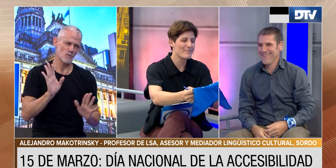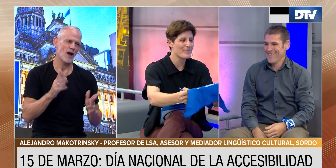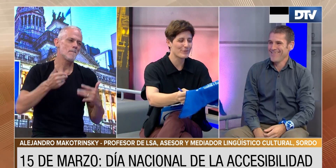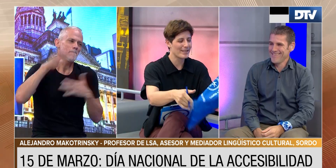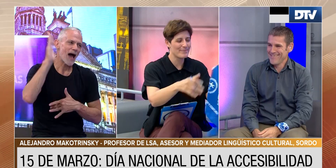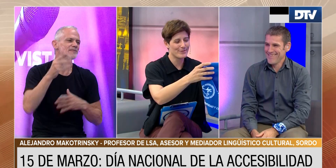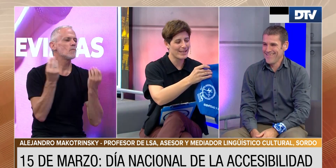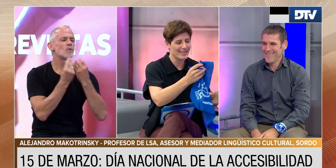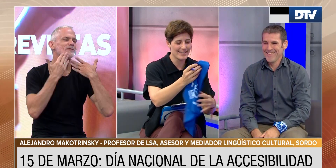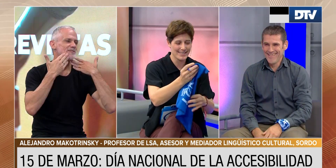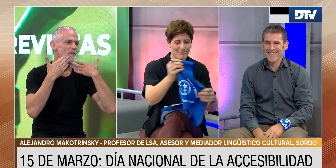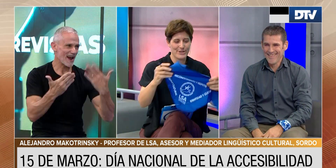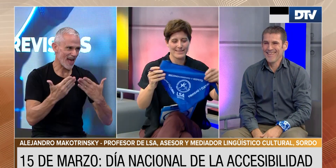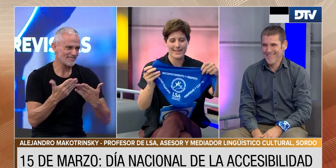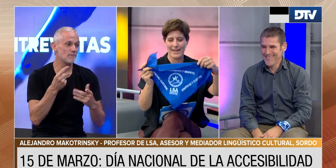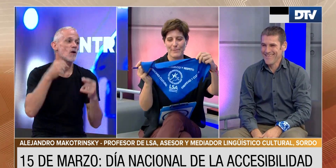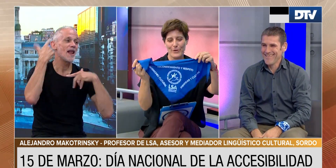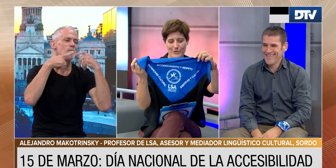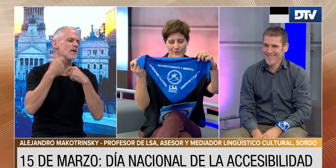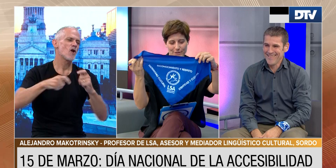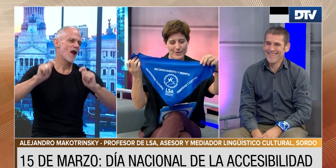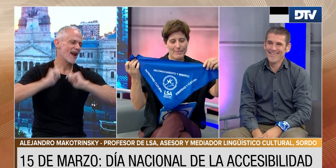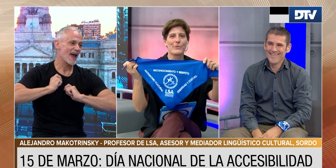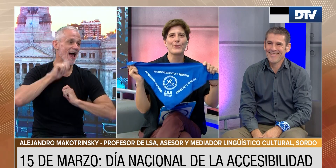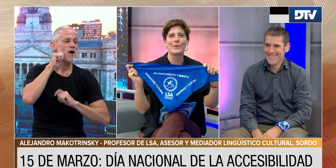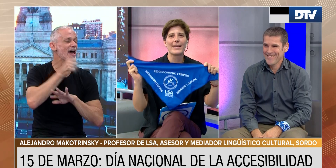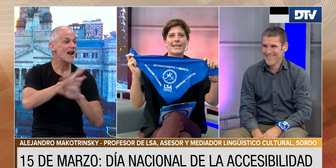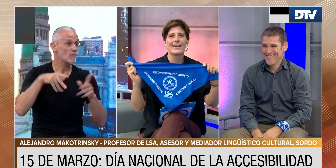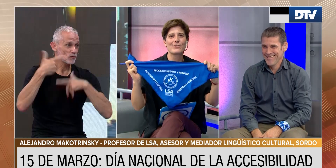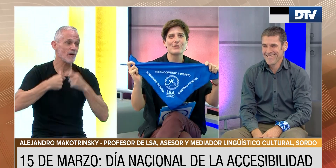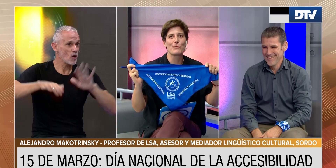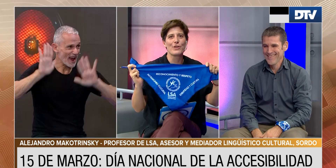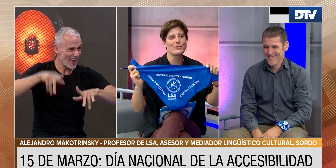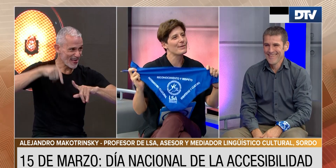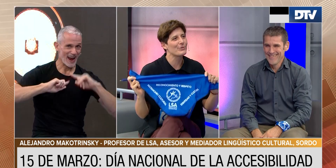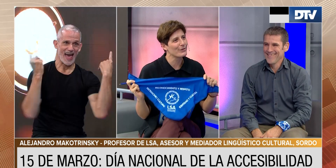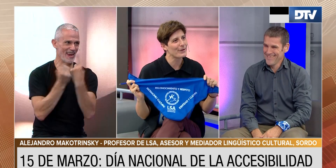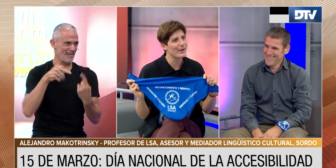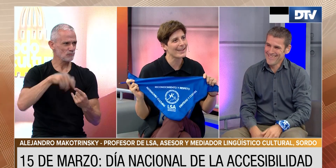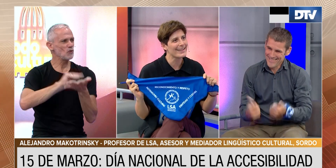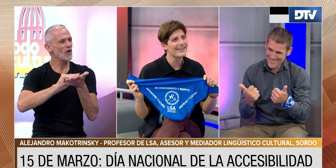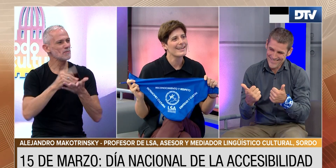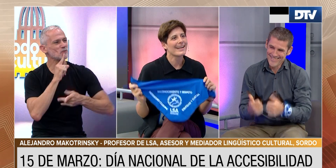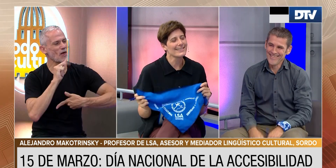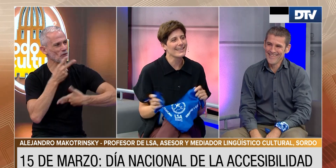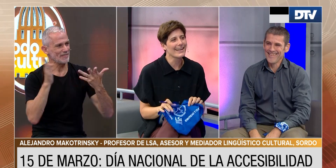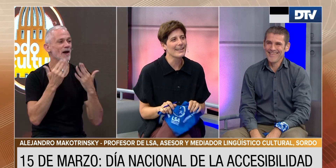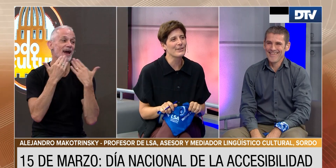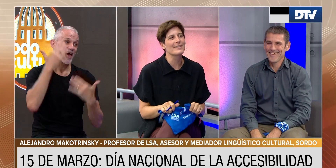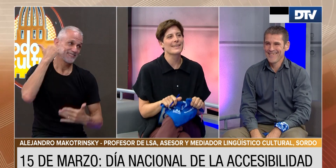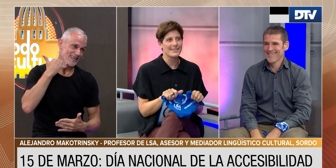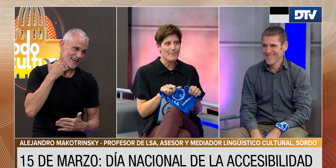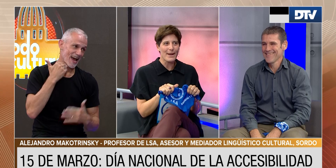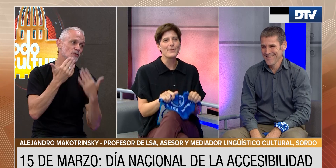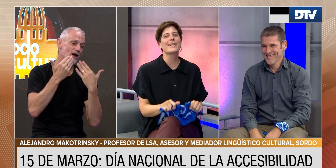muchas gracias por este hermoso pañuelo que va a quedar aquí en los estudios de Diputados TV. Gracias